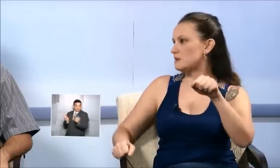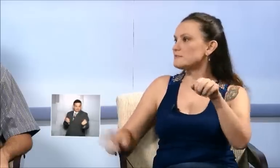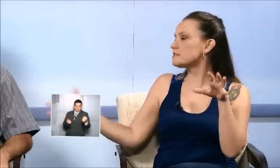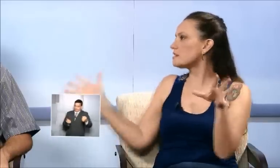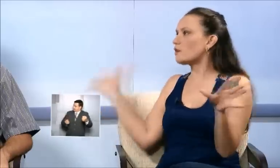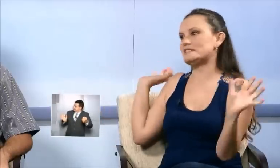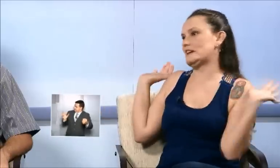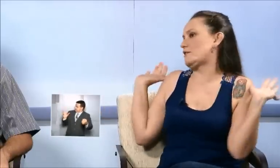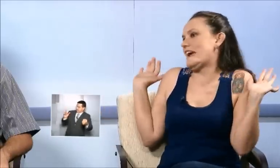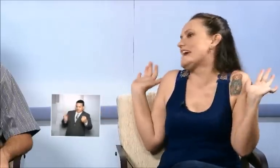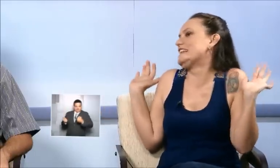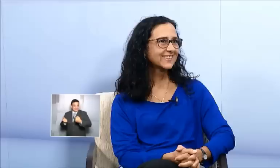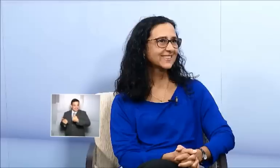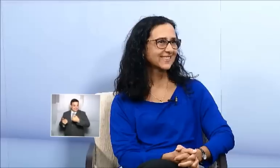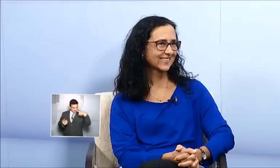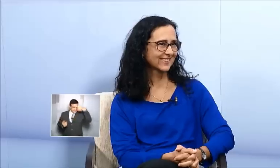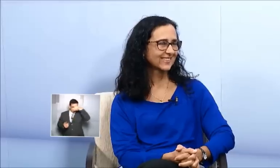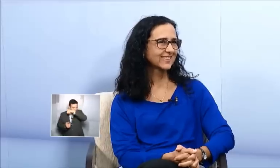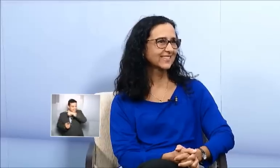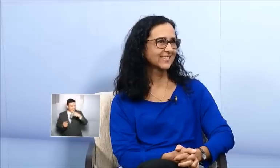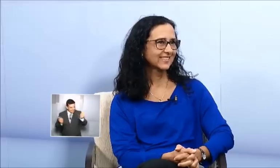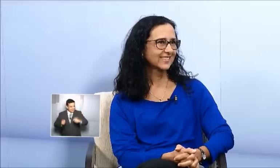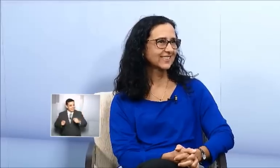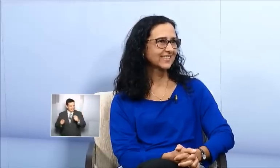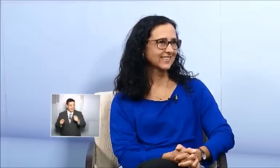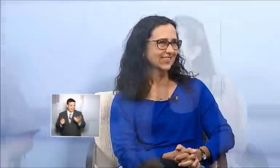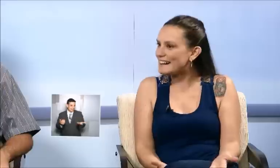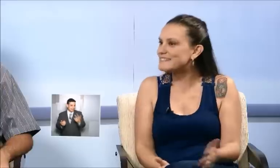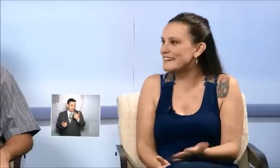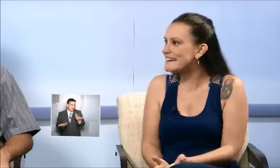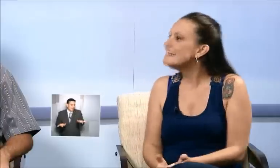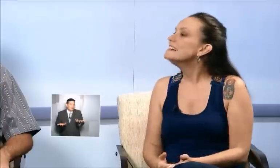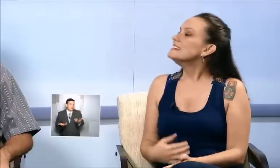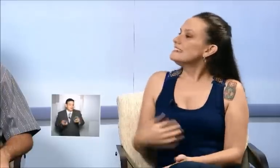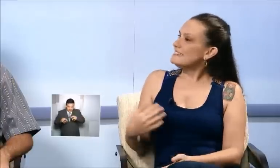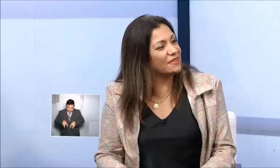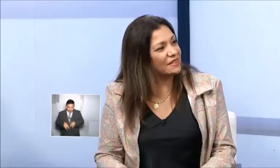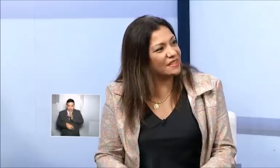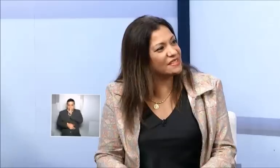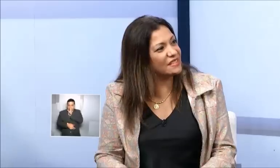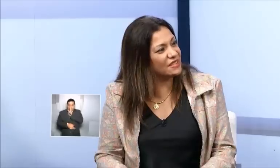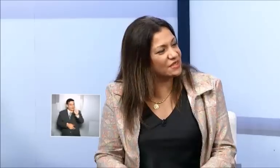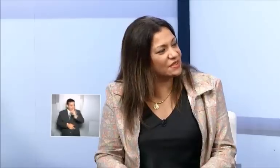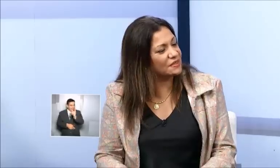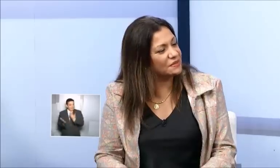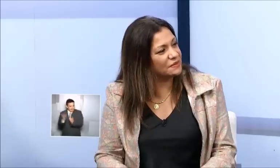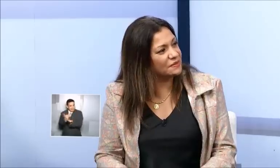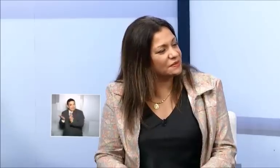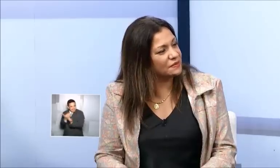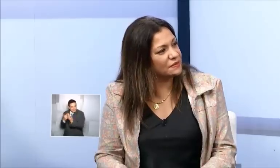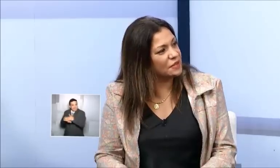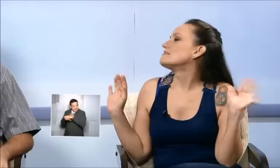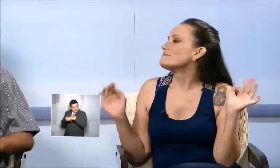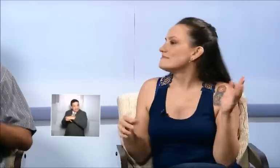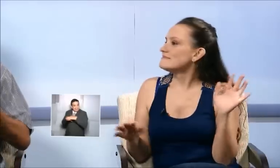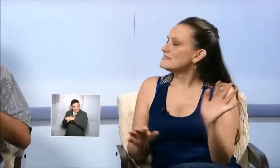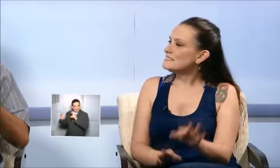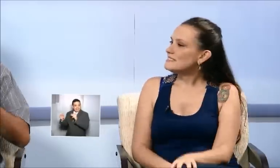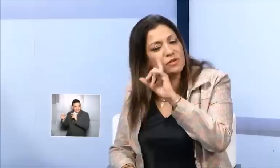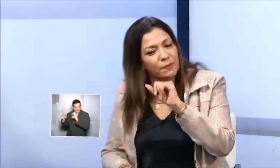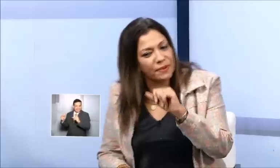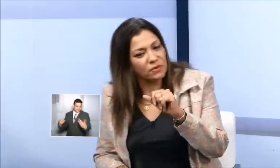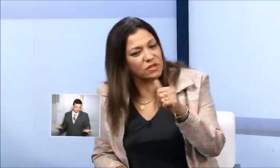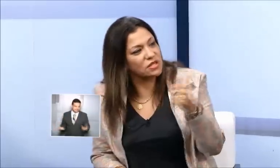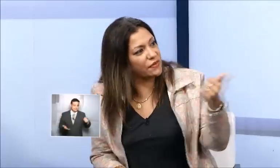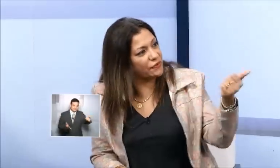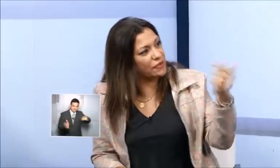duas mãos, mas eu tenho que conversar com ele. Não dá pra gente vir os dois quietos dentro do carro, né? Isso é muito então, interessante. Então a gente tem que dar um jeito. Agora deixa eu te